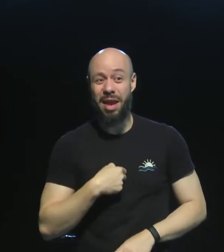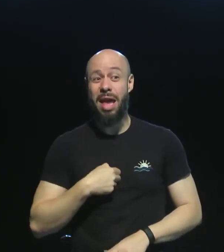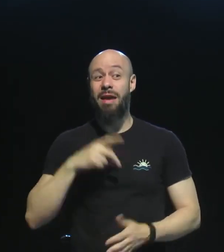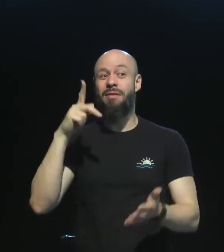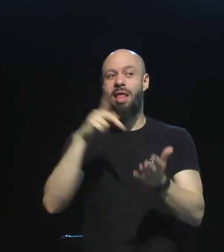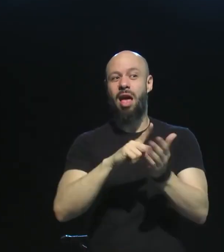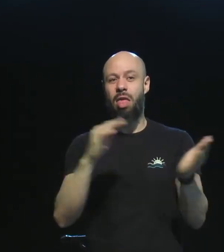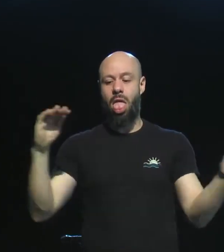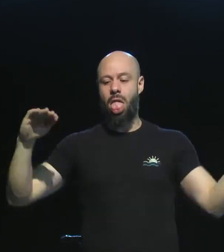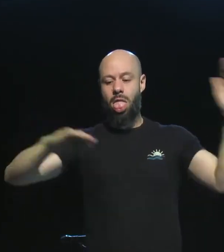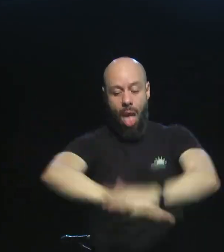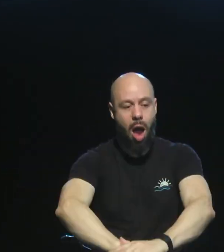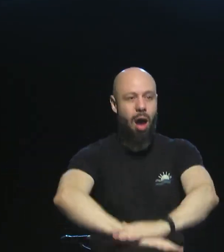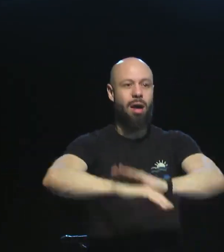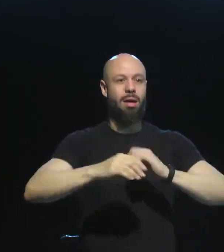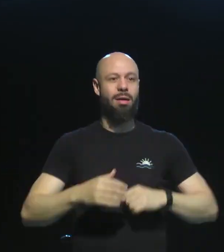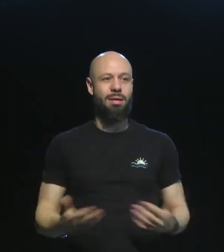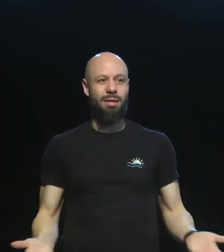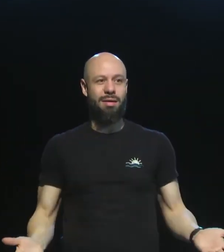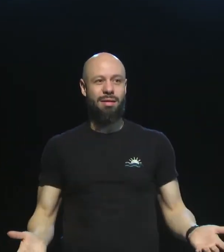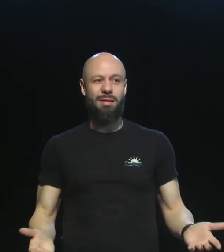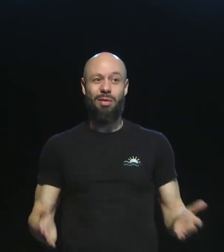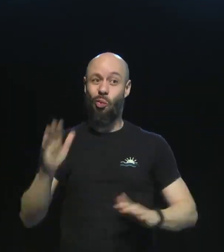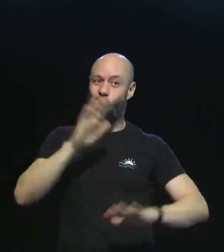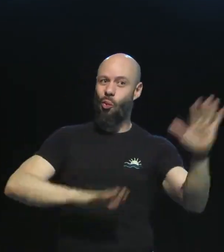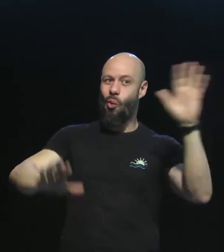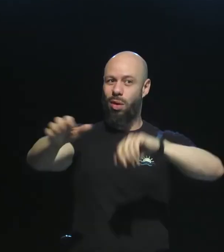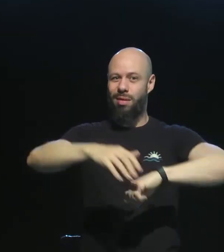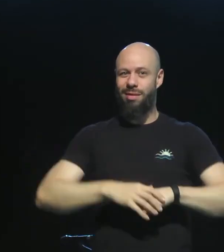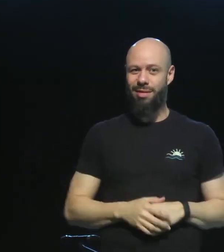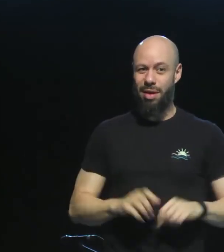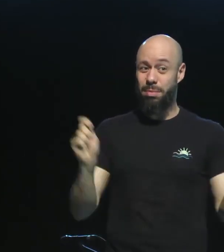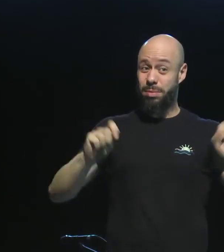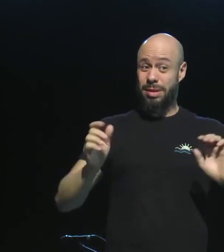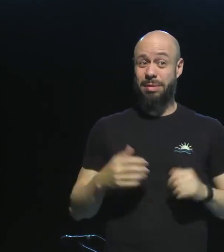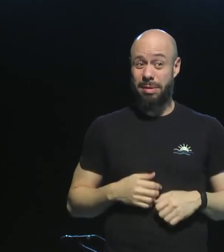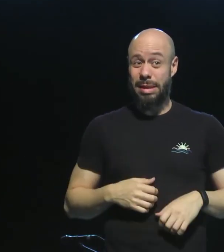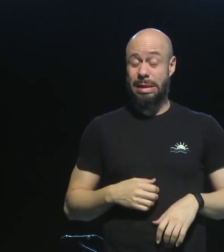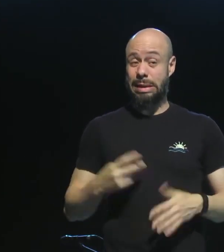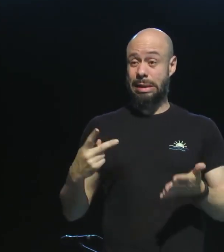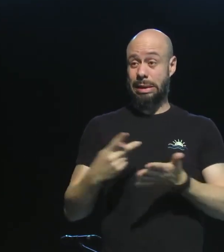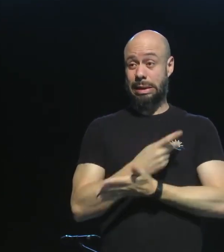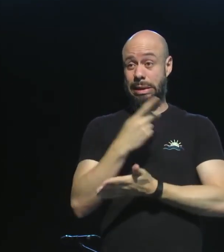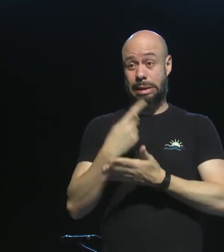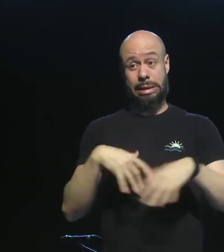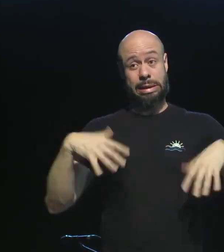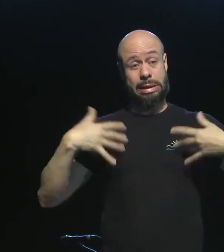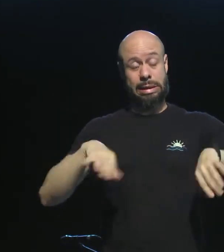realmente verdade o estilo, a verdade que você está vivendo?